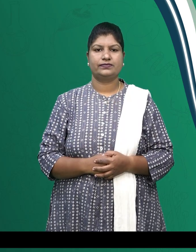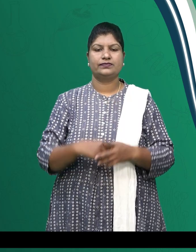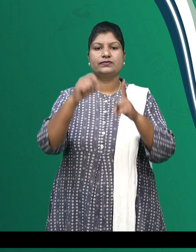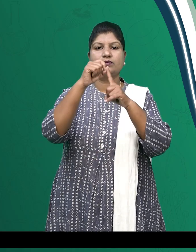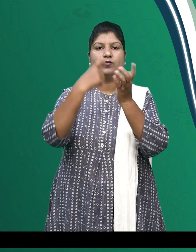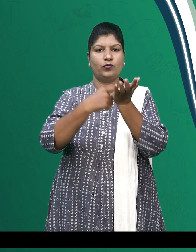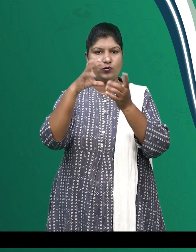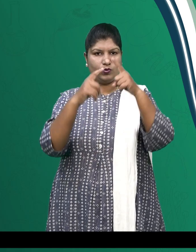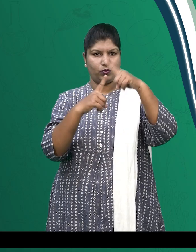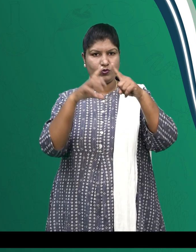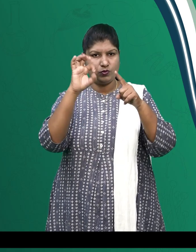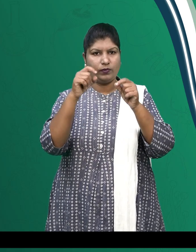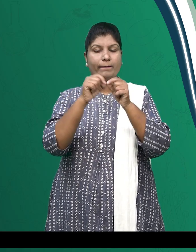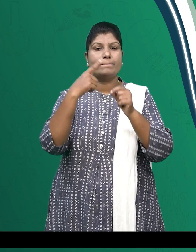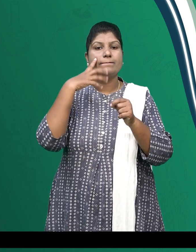आदिजीव,